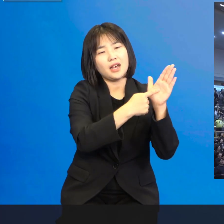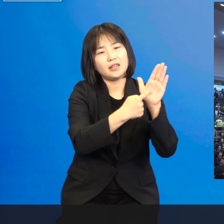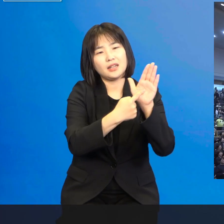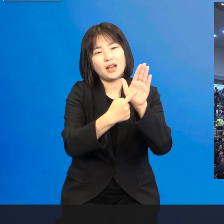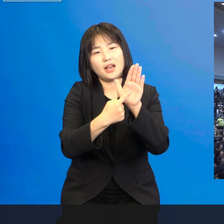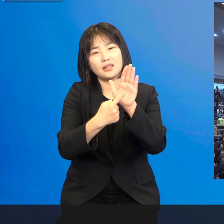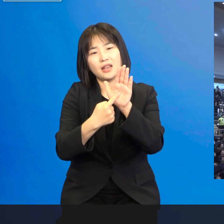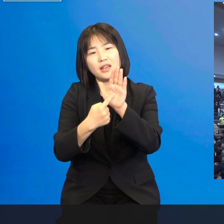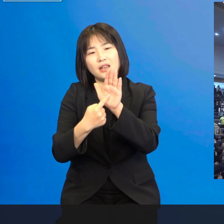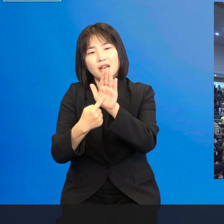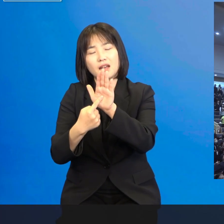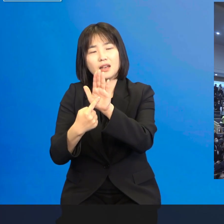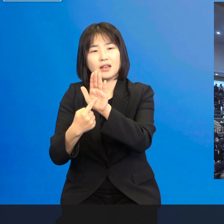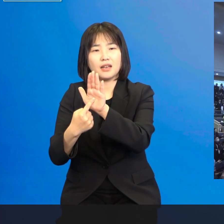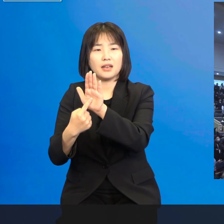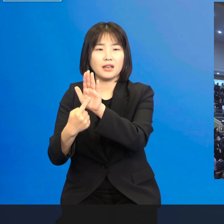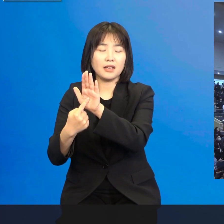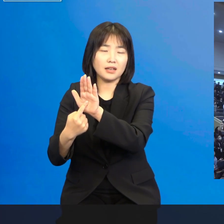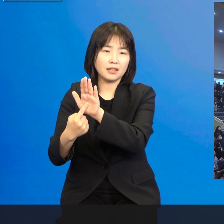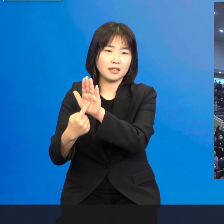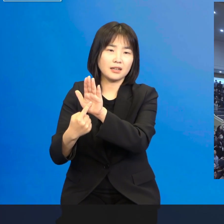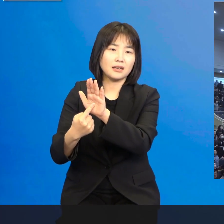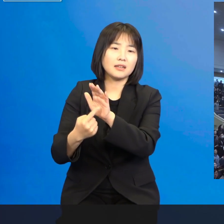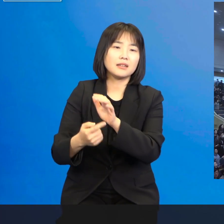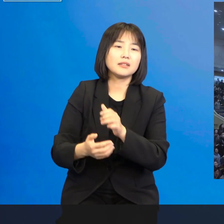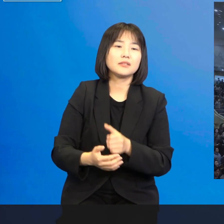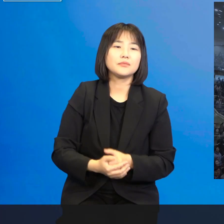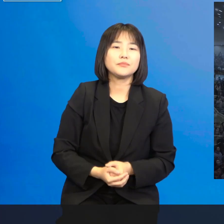주님을 나타내라.